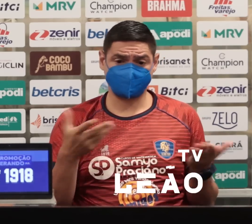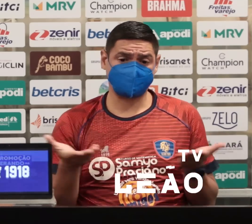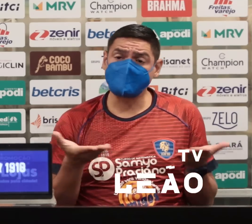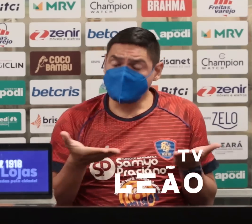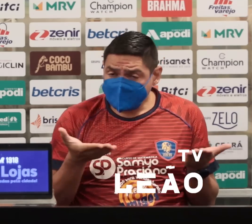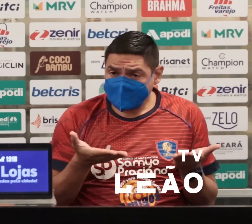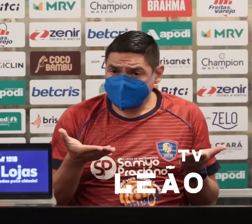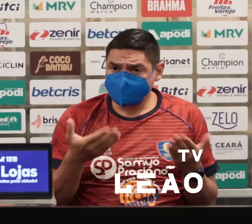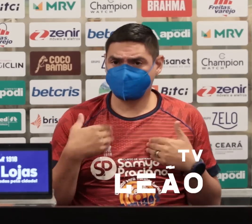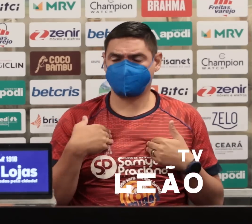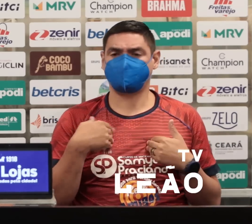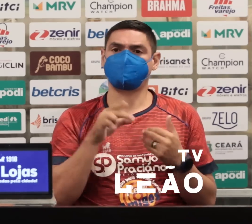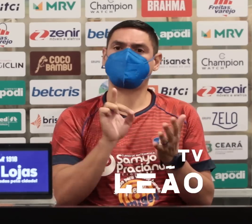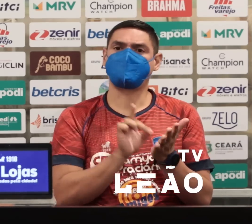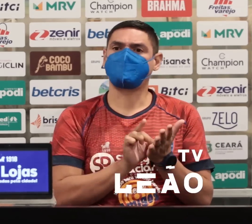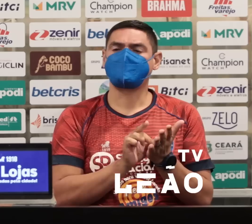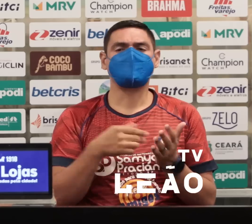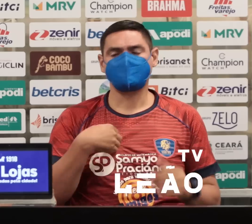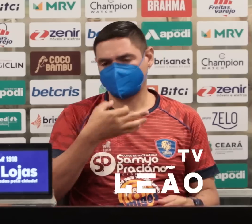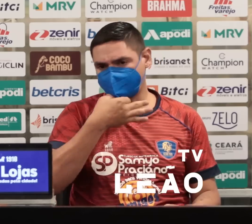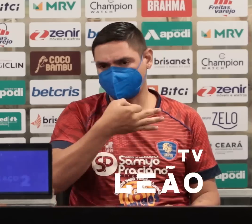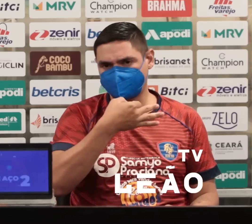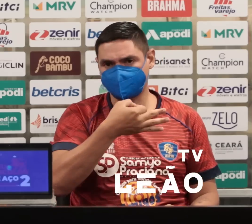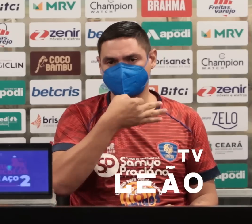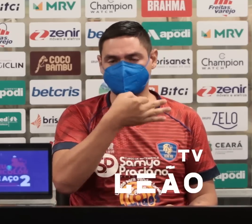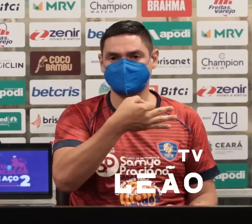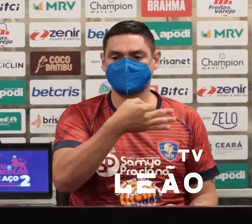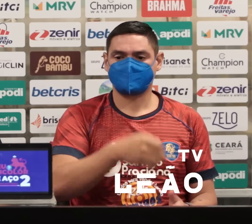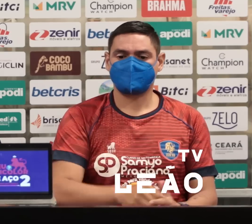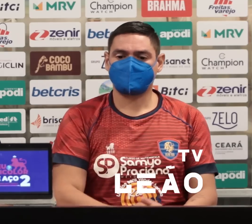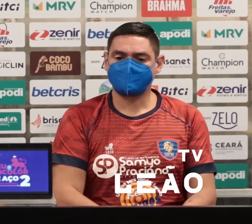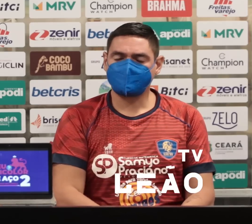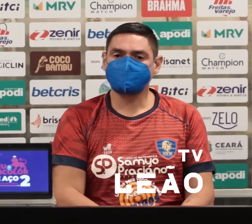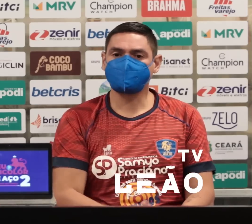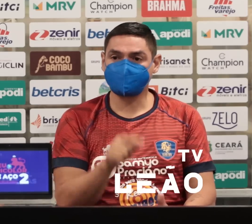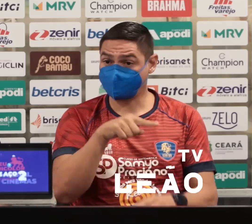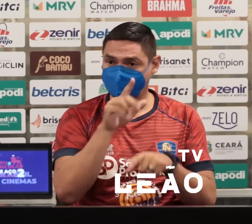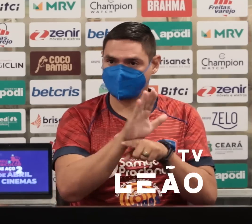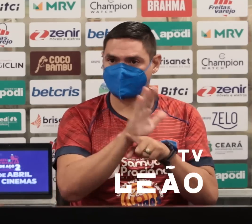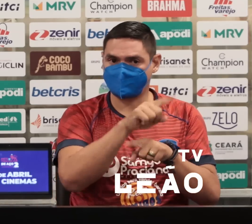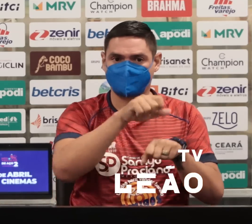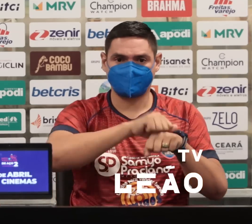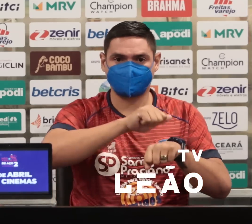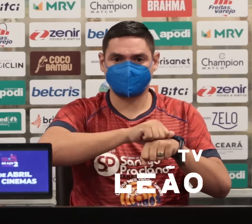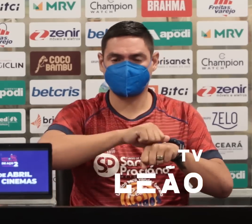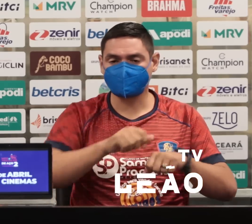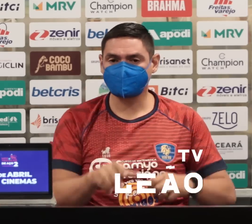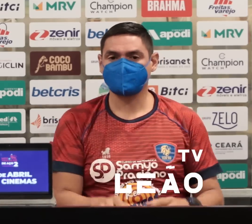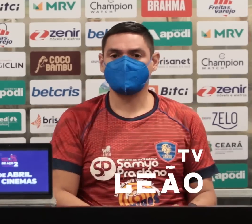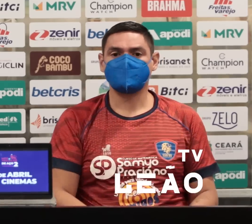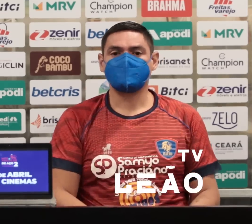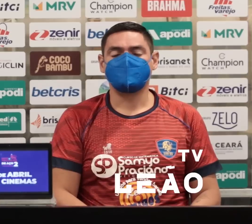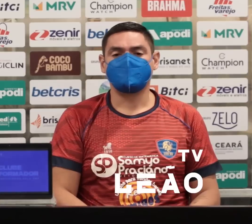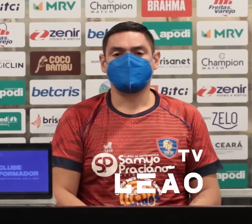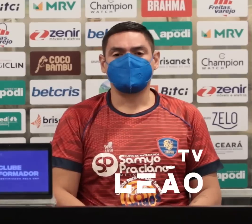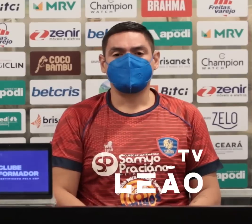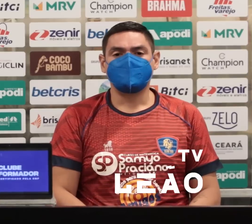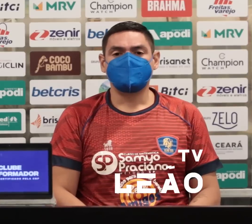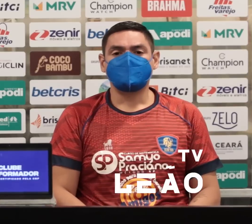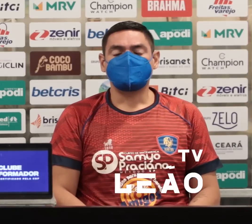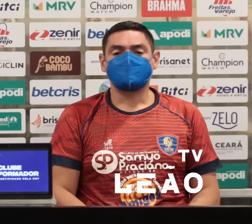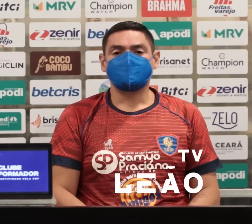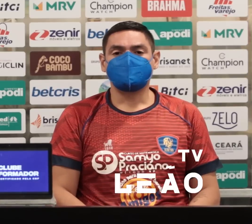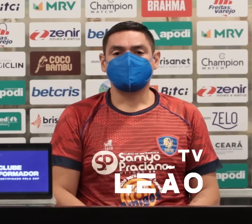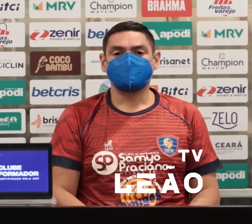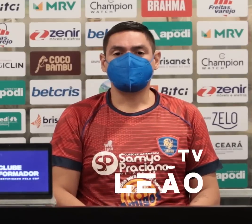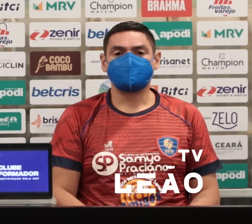momento y acho que van a ayudar a Fortaleza. Ô, Voivoda, assim como